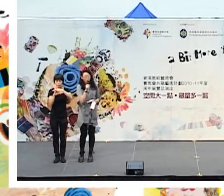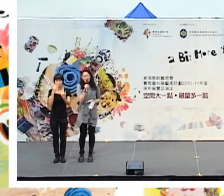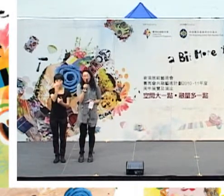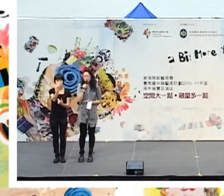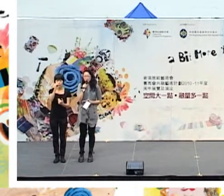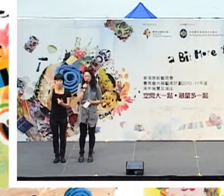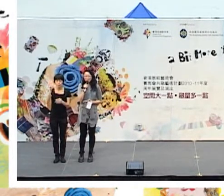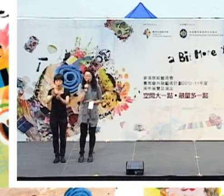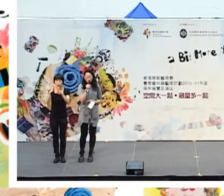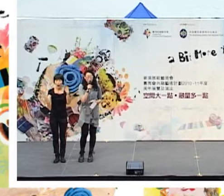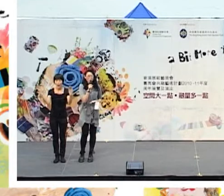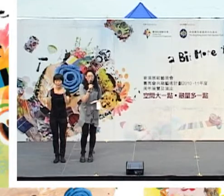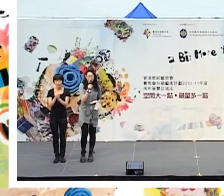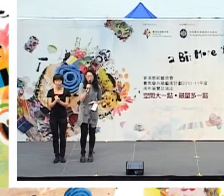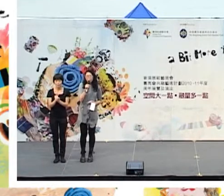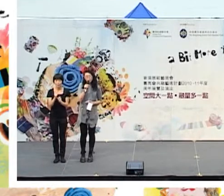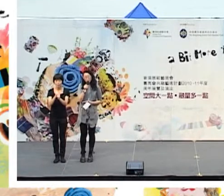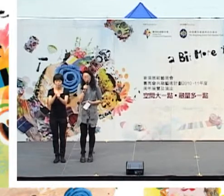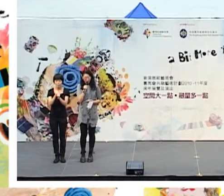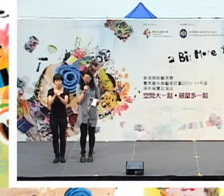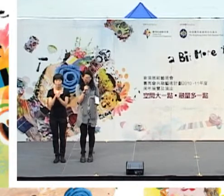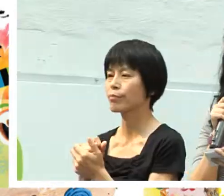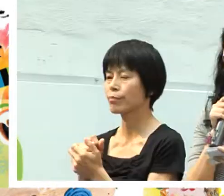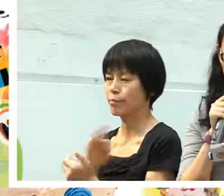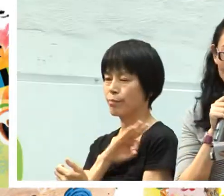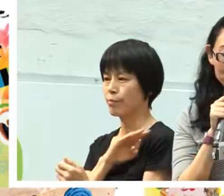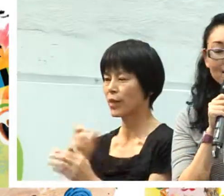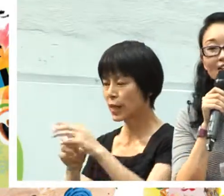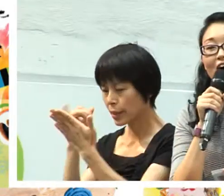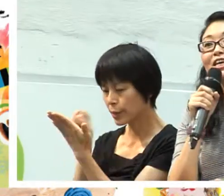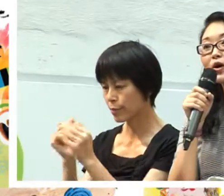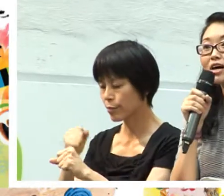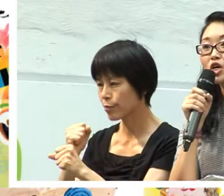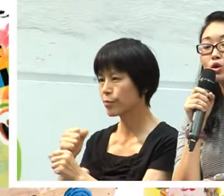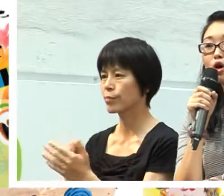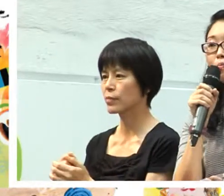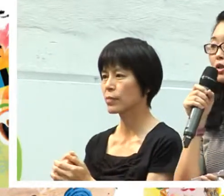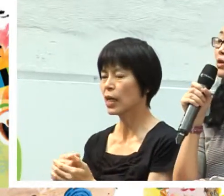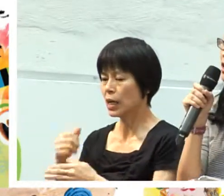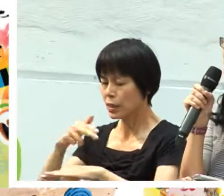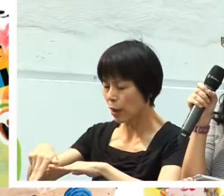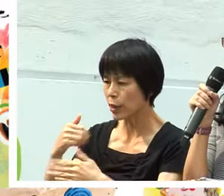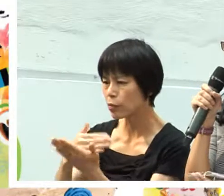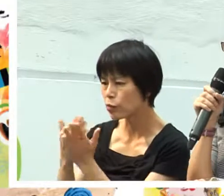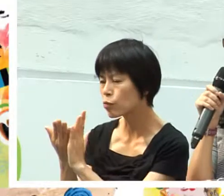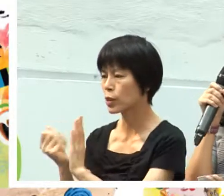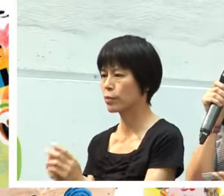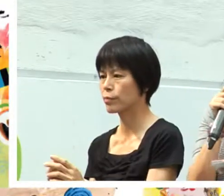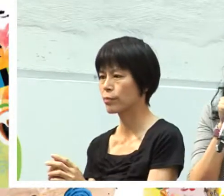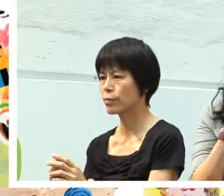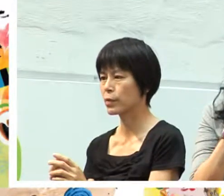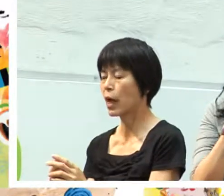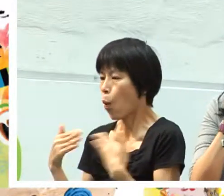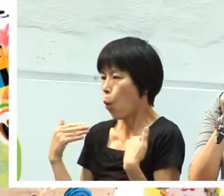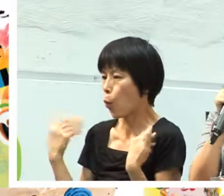方開放了這個賽馬會共融藝術工房，在裡面我們舉行了很多不同領域和形式的藝